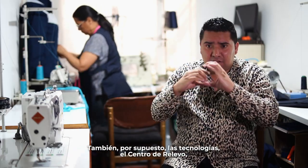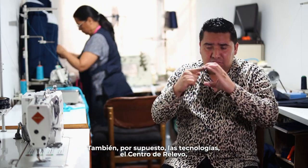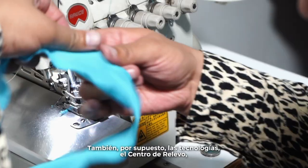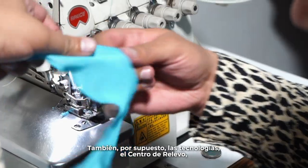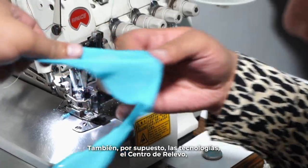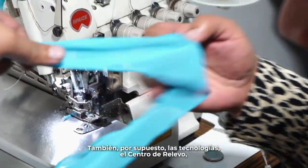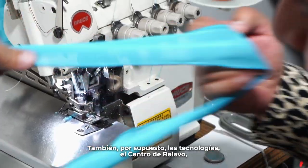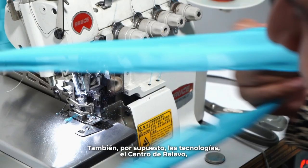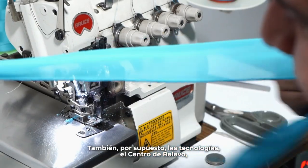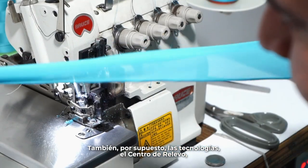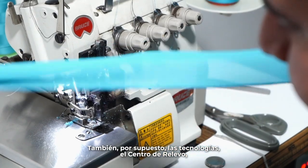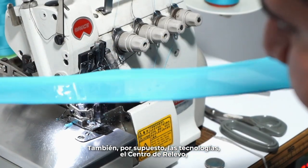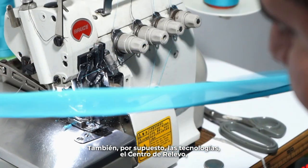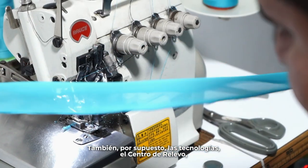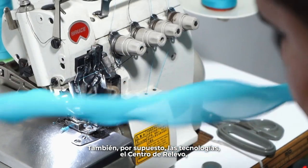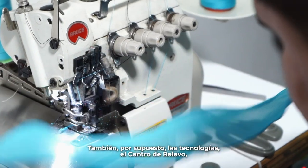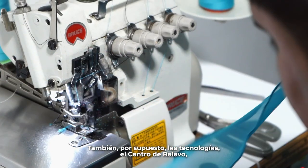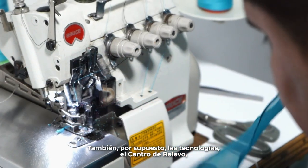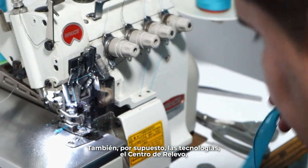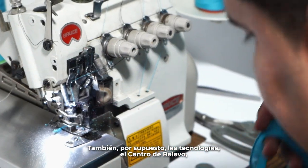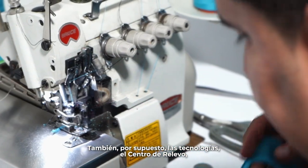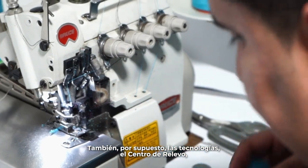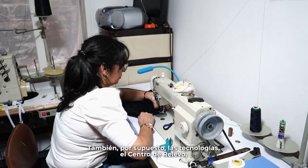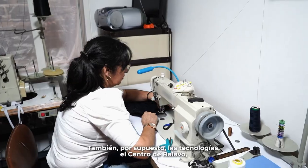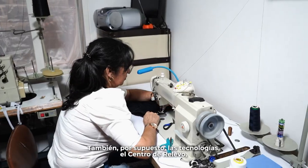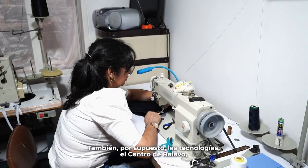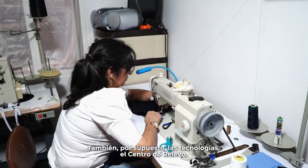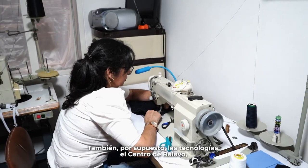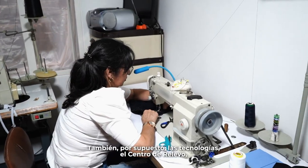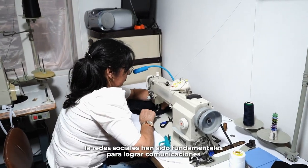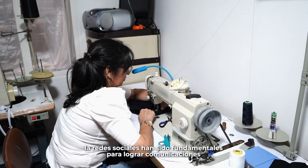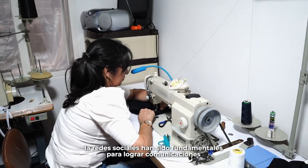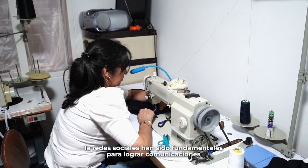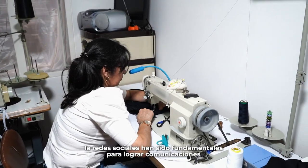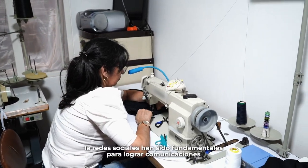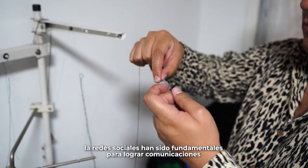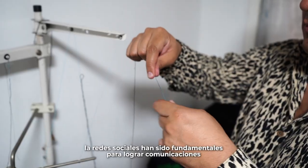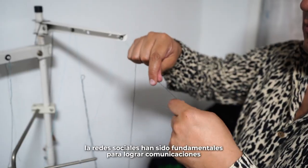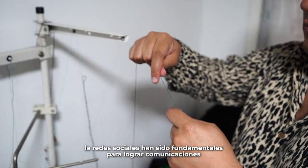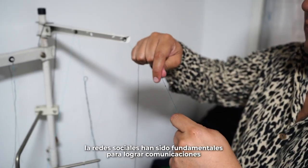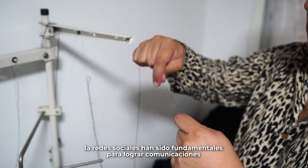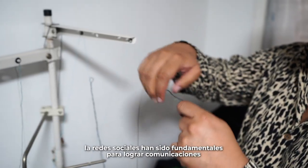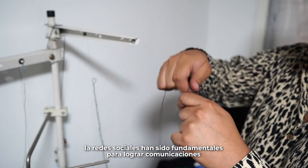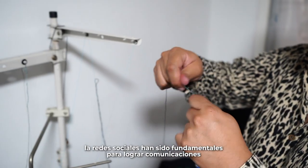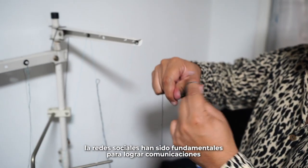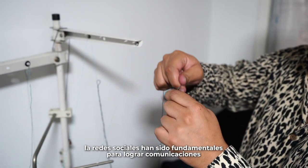También, por supuesto, las tecnologías, el centro de relevo, las redes sociales han sido fundamentales para lograr